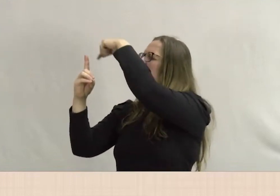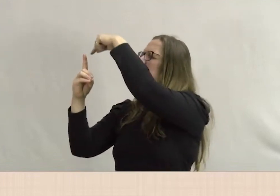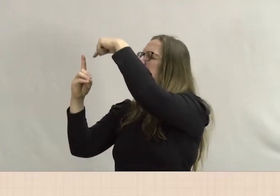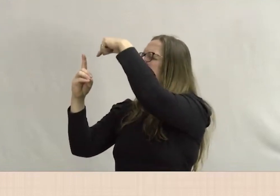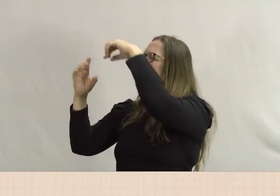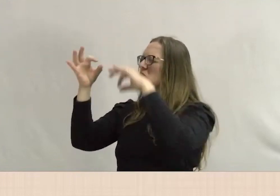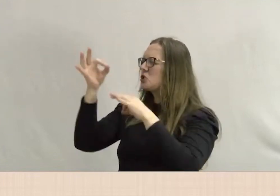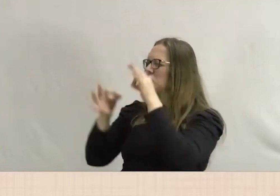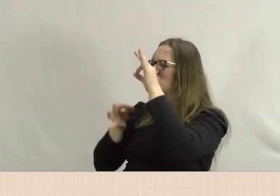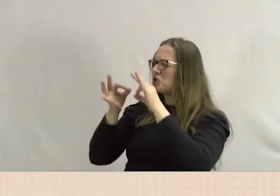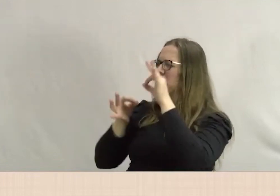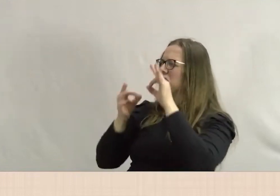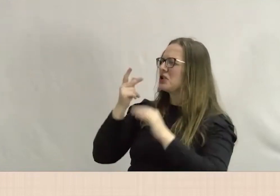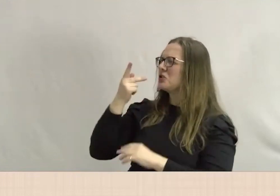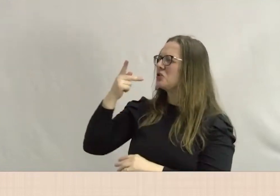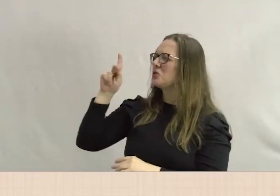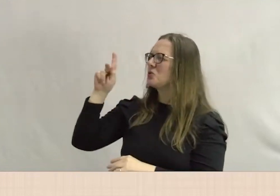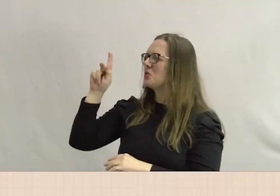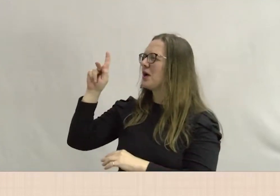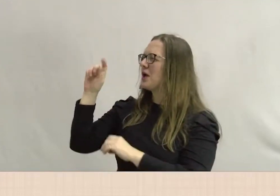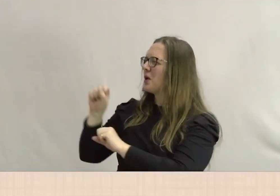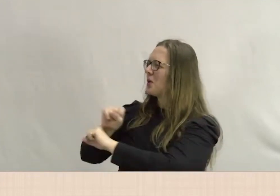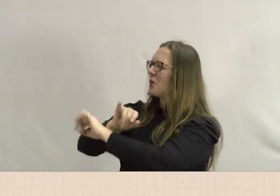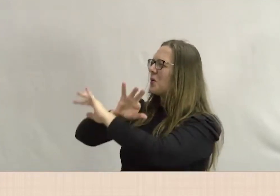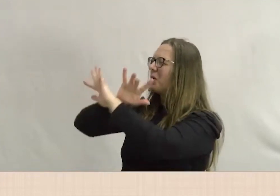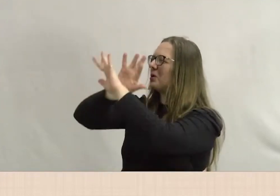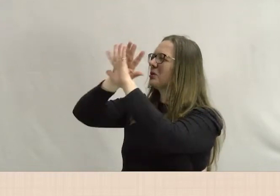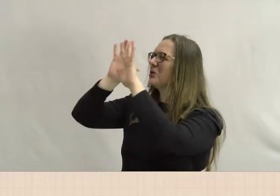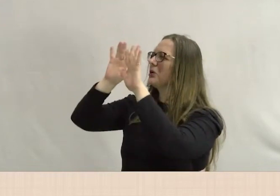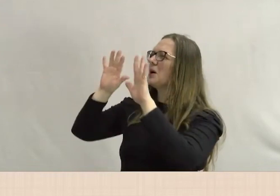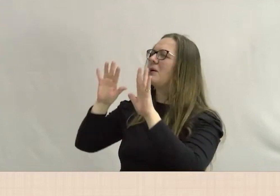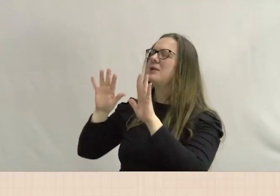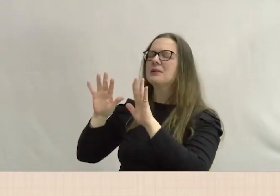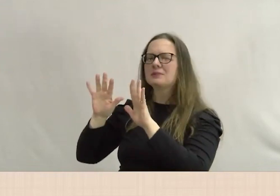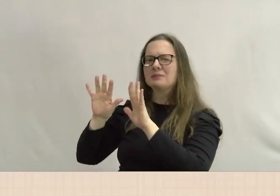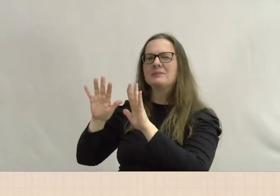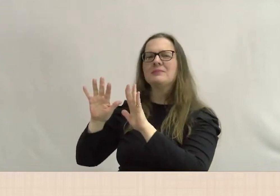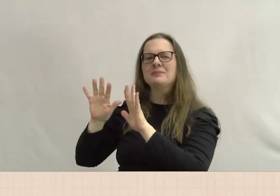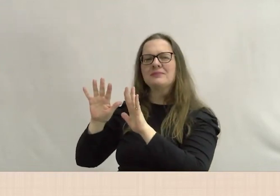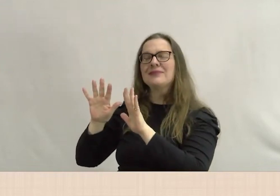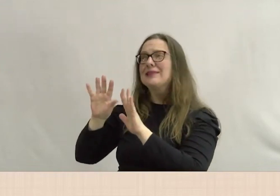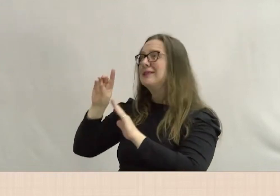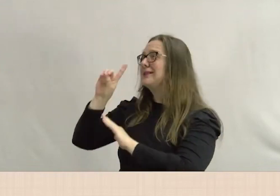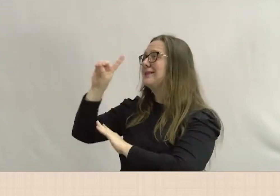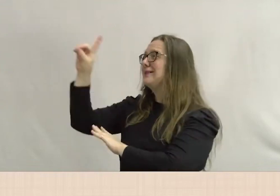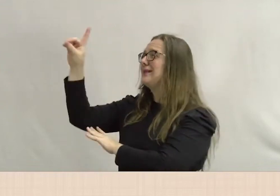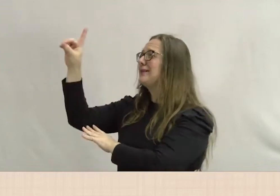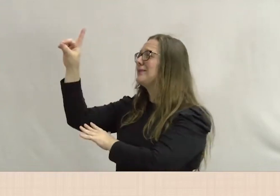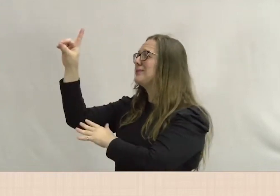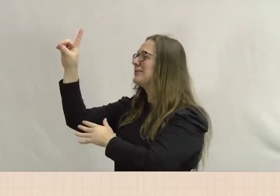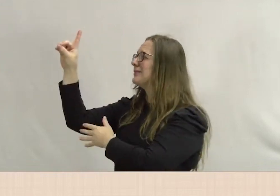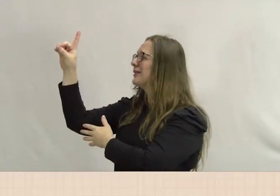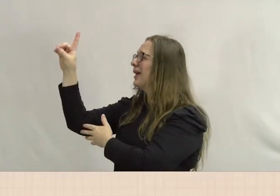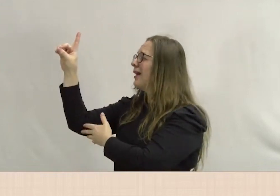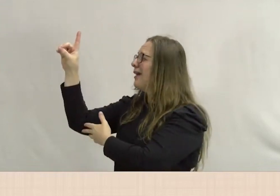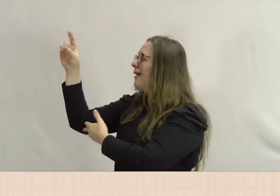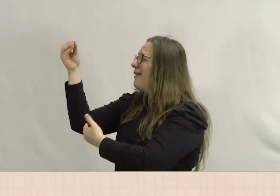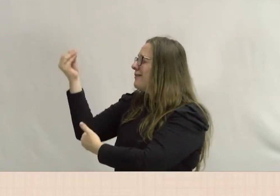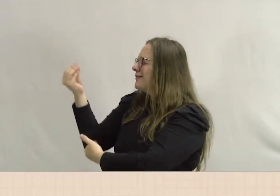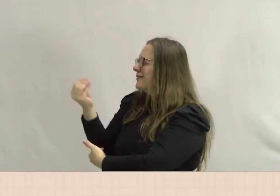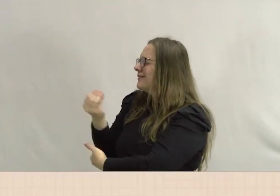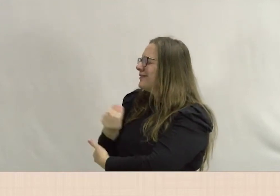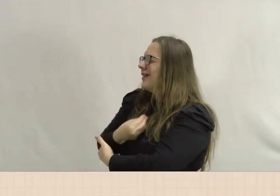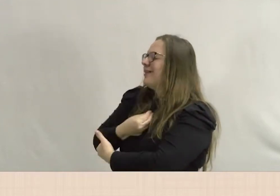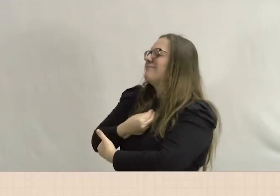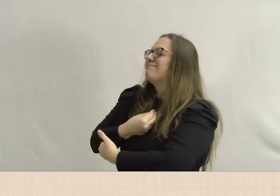justiça, a sua glória, não é? E Deus vai nos suprindo com a sua essência. A essência